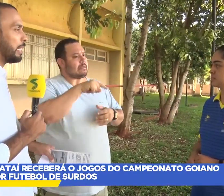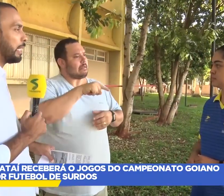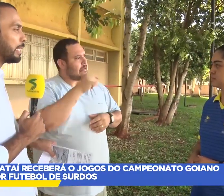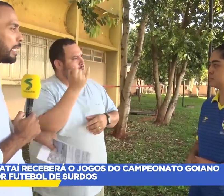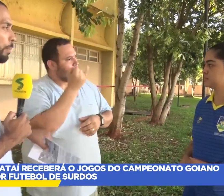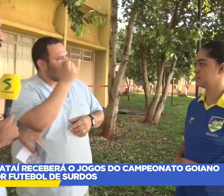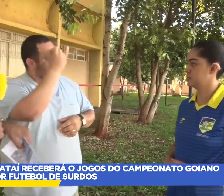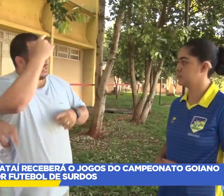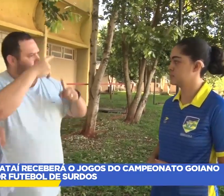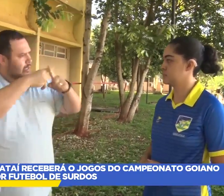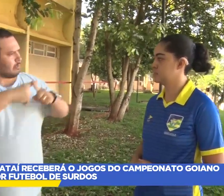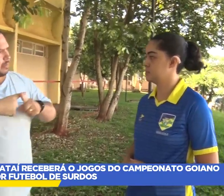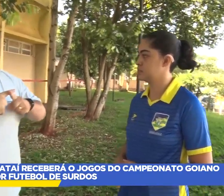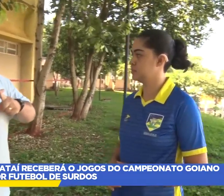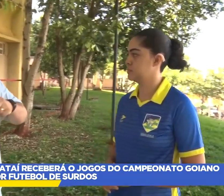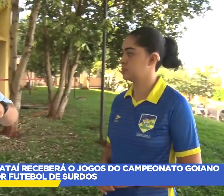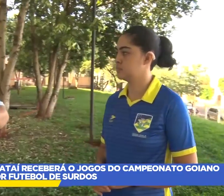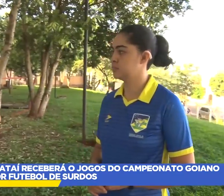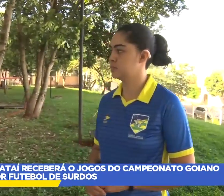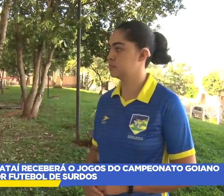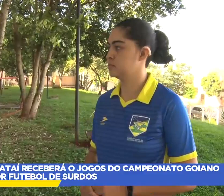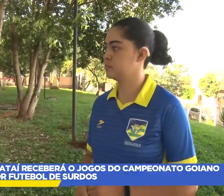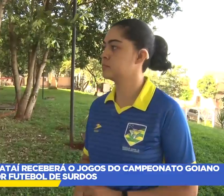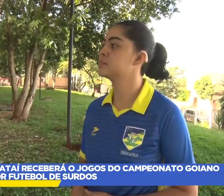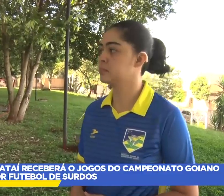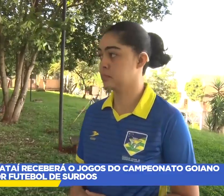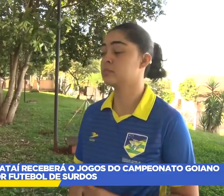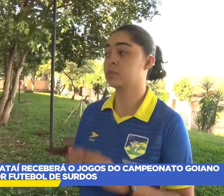importância desse campeonato para Jatay.